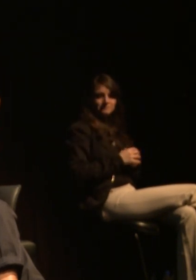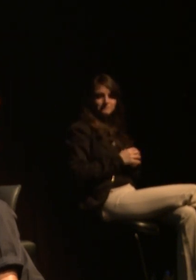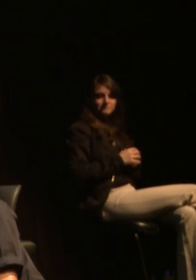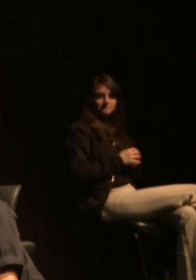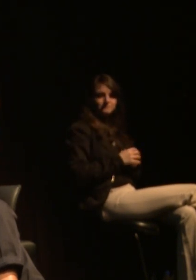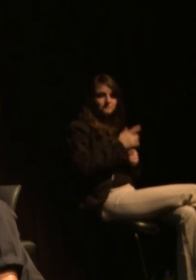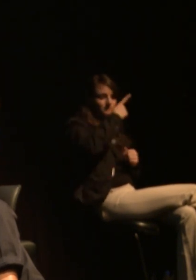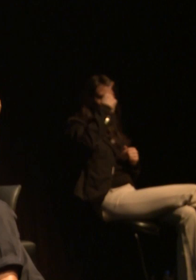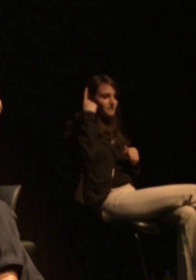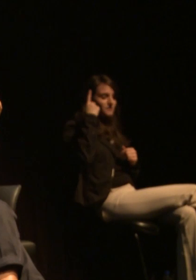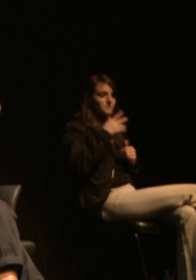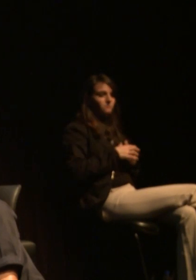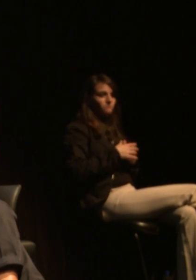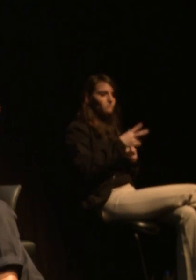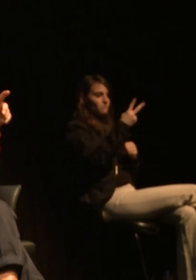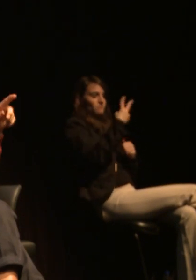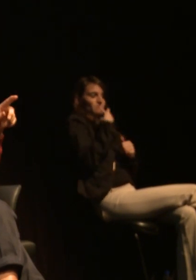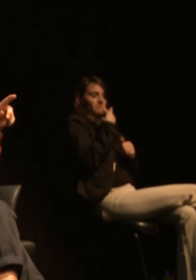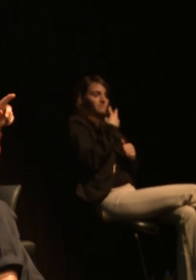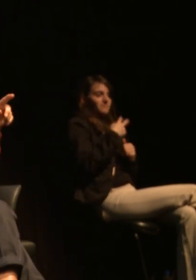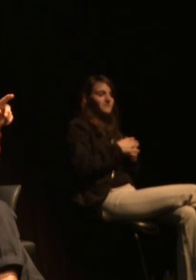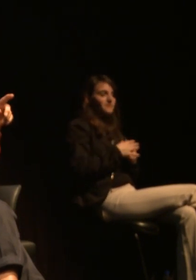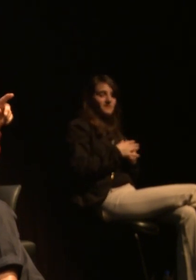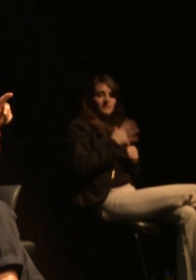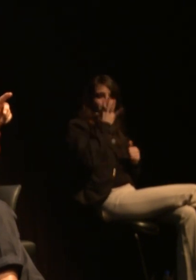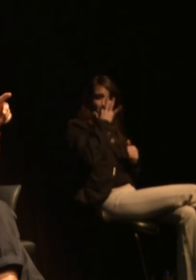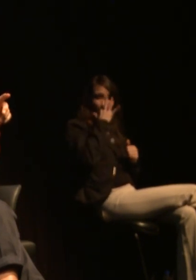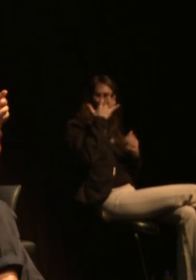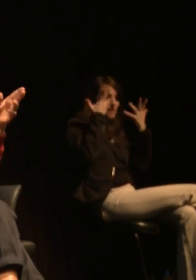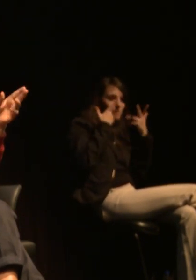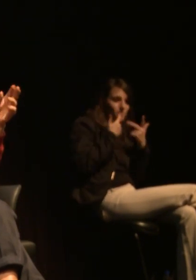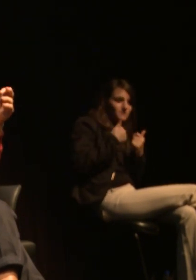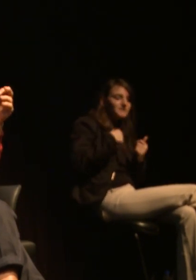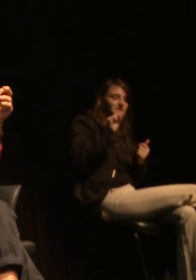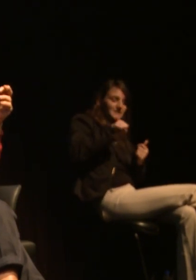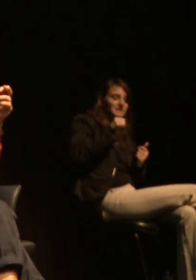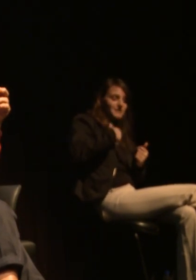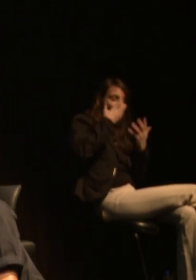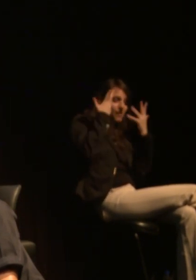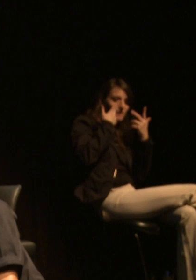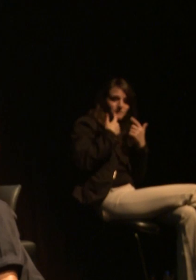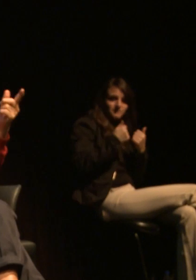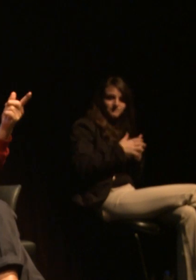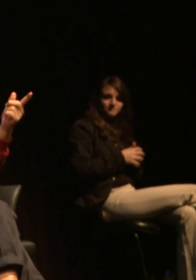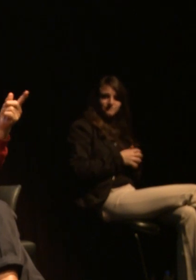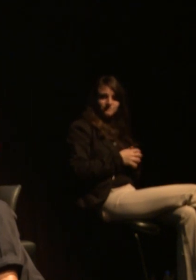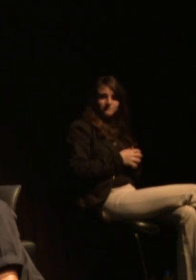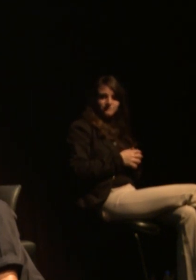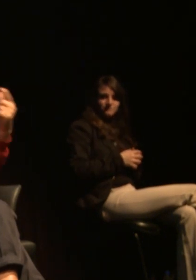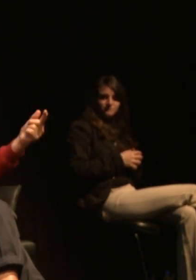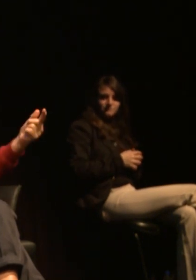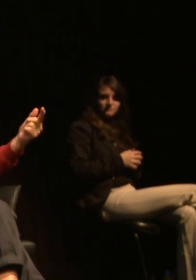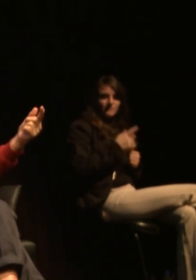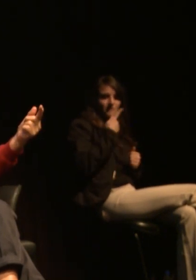E era uma pessoa que ela me olhou e falou, você é de Leão. Eu sou de Leão. Não tínhamos falado palavra nenhuma,